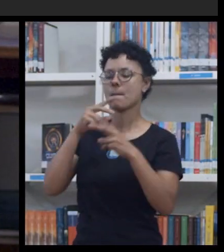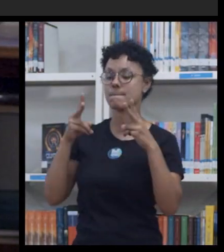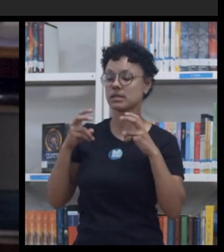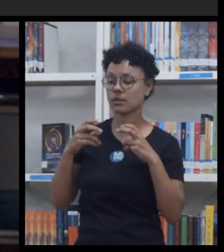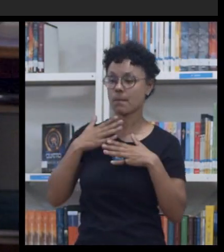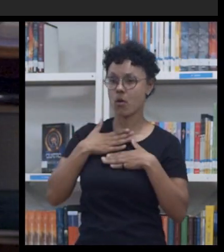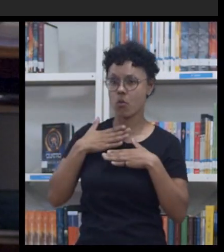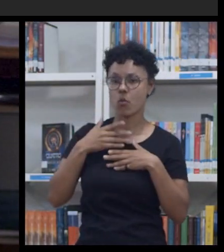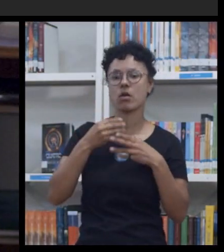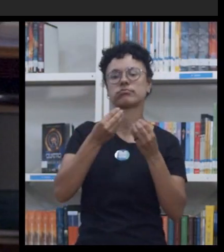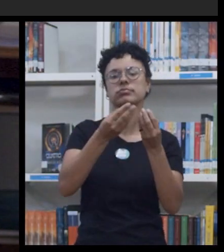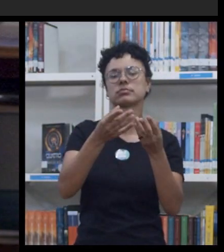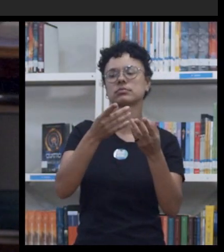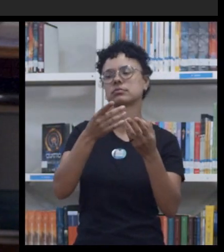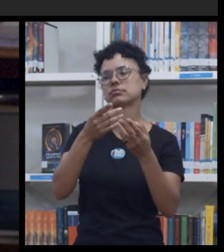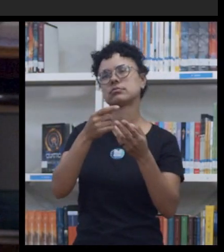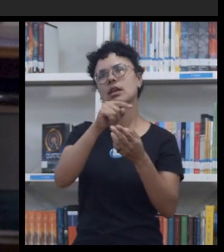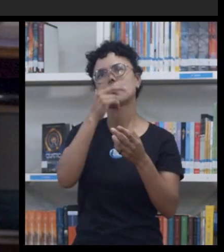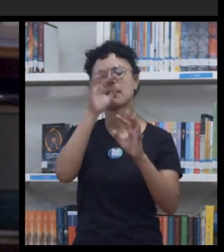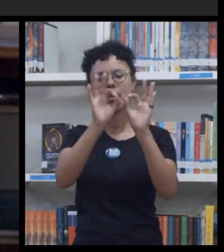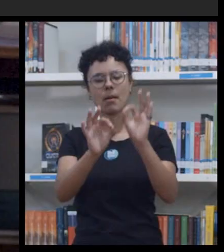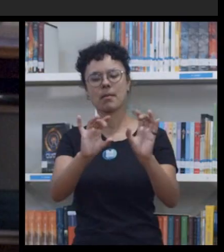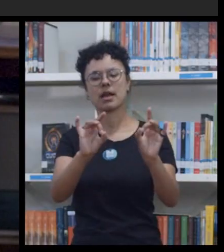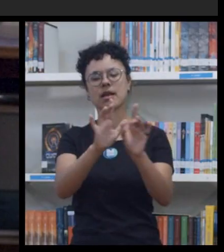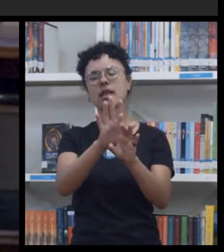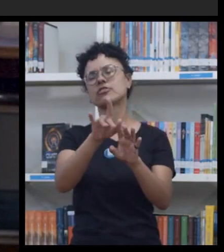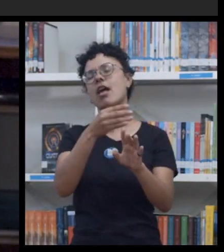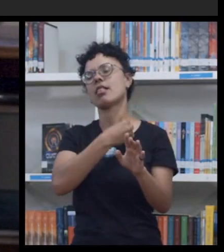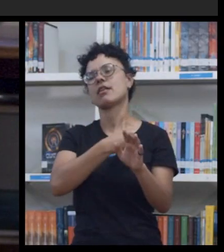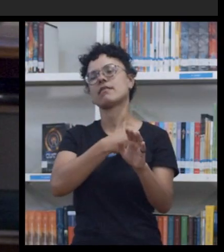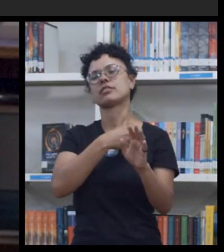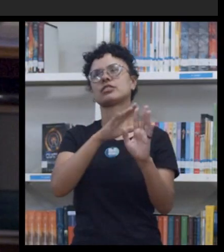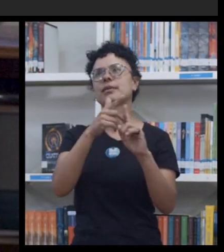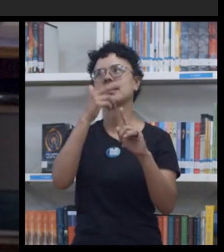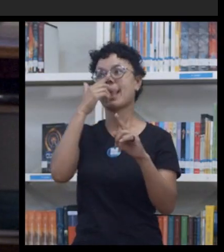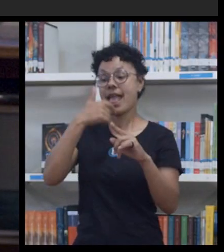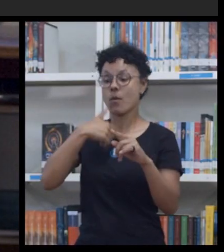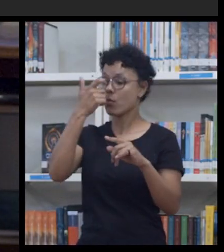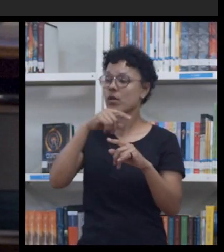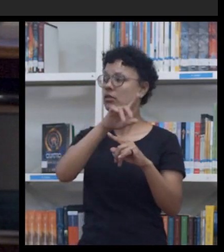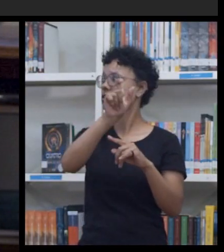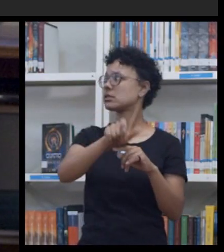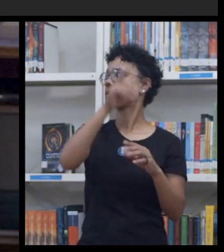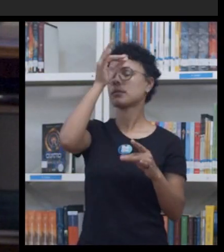percepções. E quando você vê, o personagem está montado e ele já tem vida real. Não é mais você. Você usou